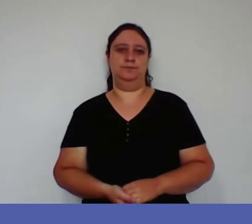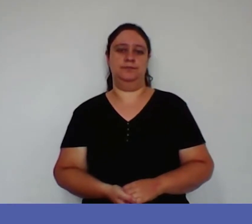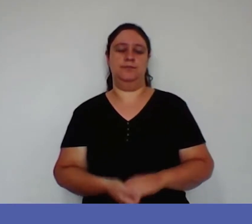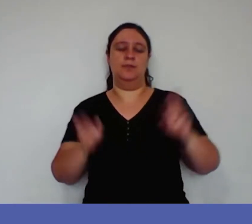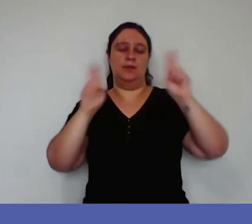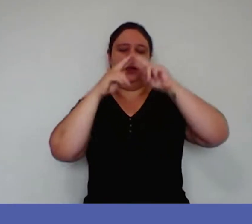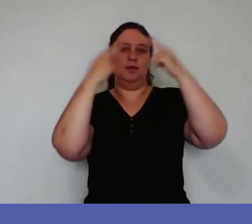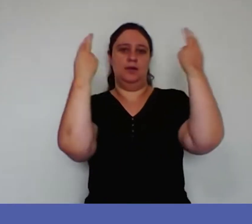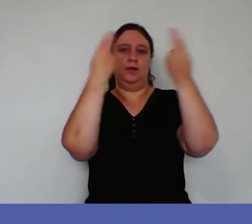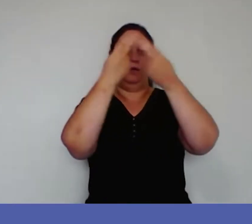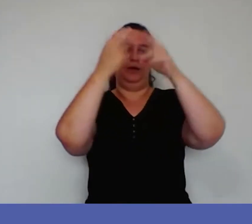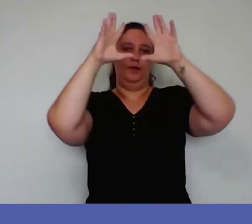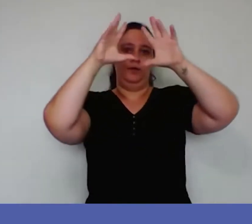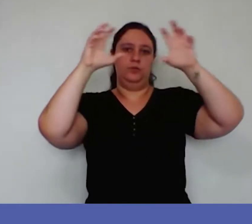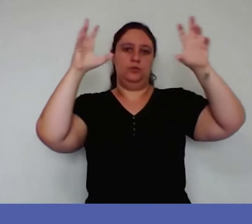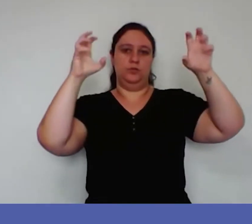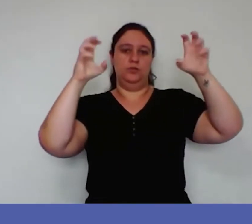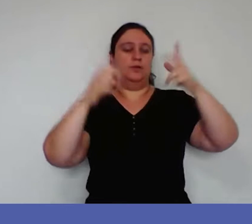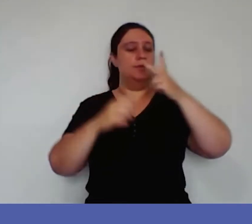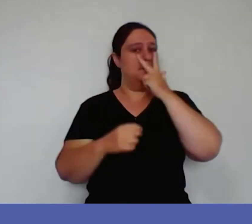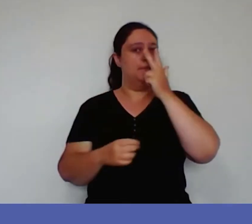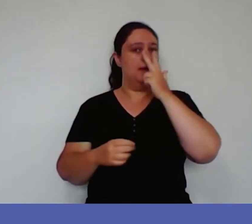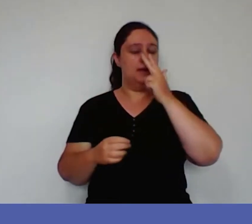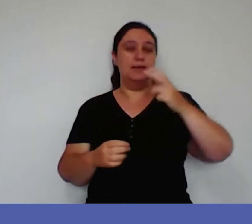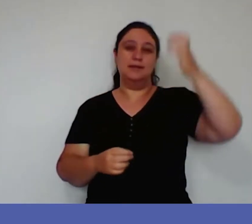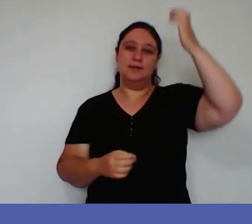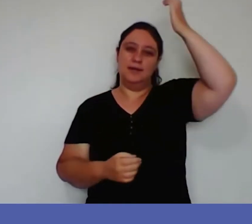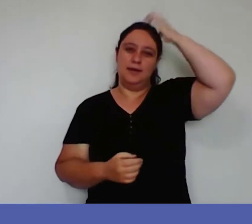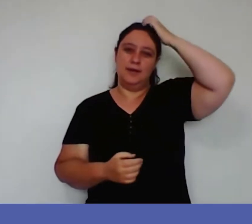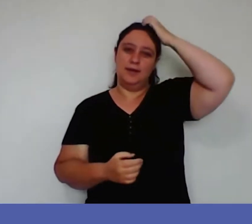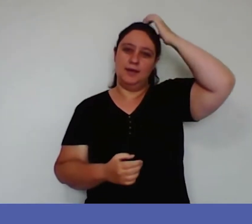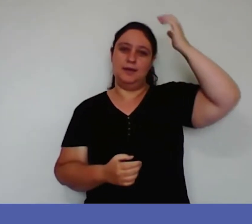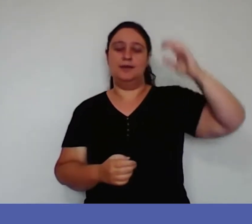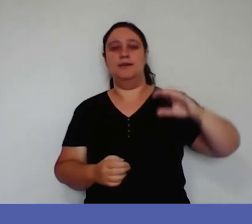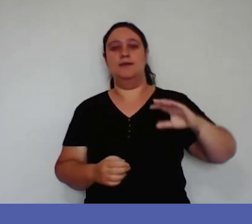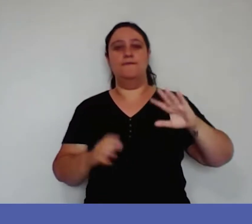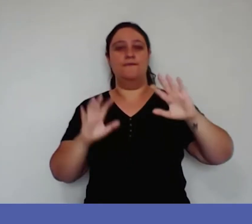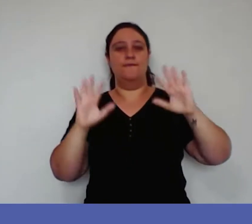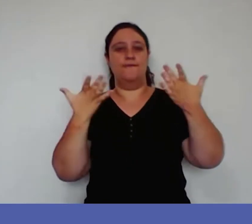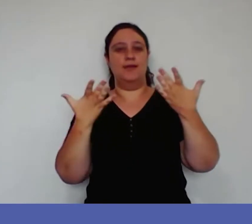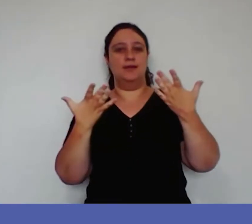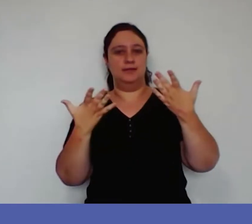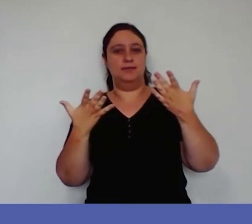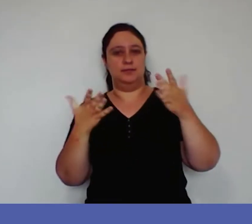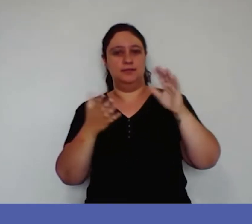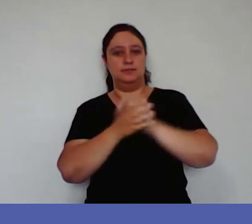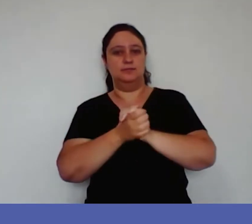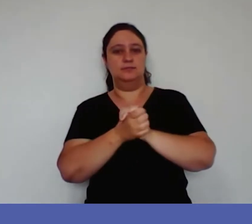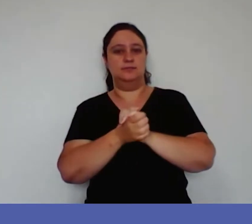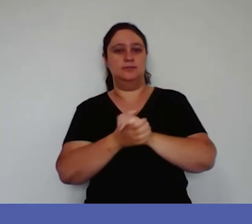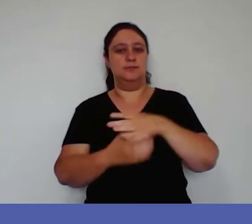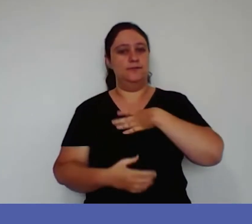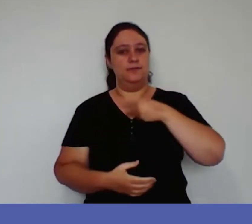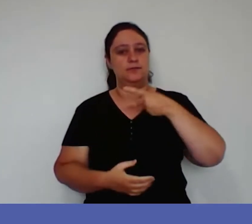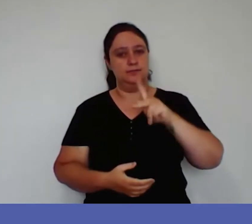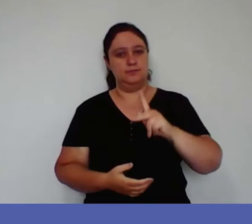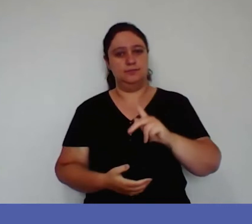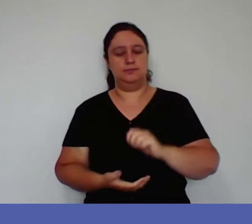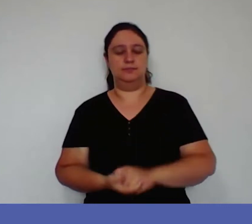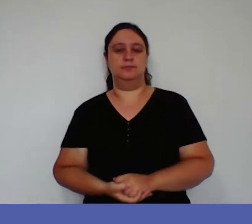que celebrou as bodas de seu filho. Irmãos, eu quero dizer para vocês,